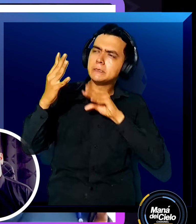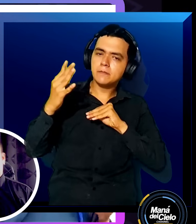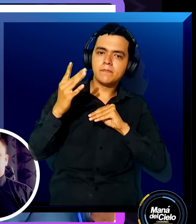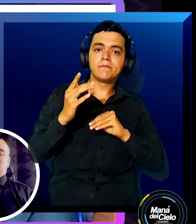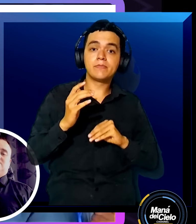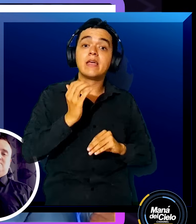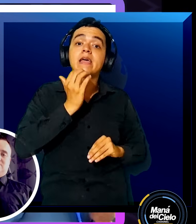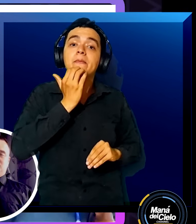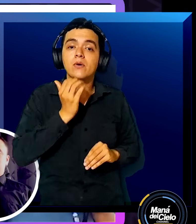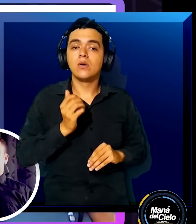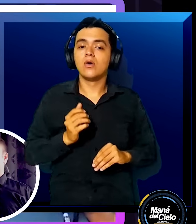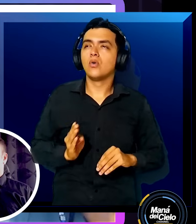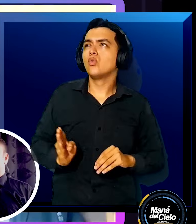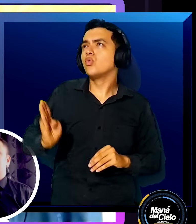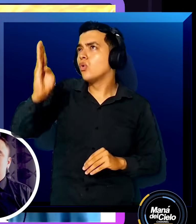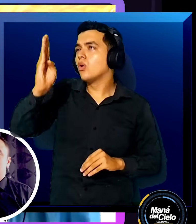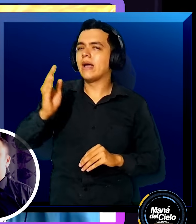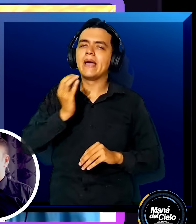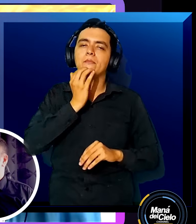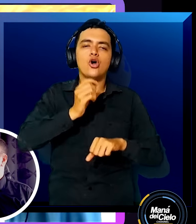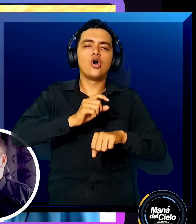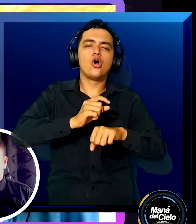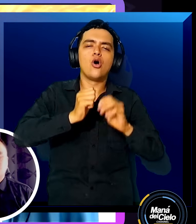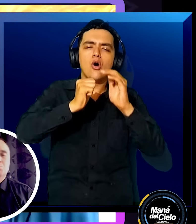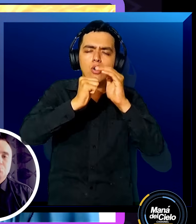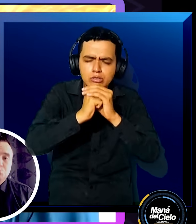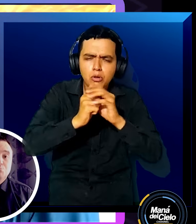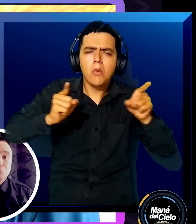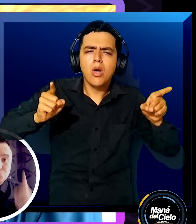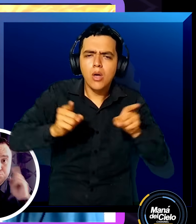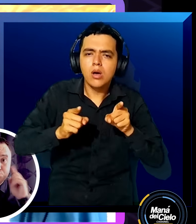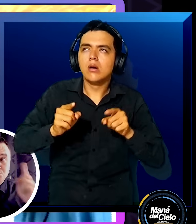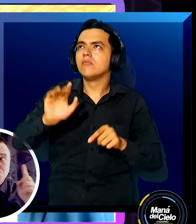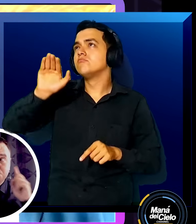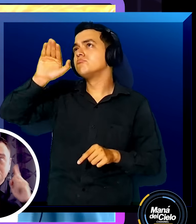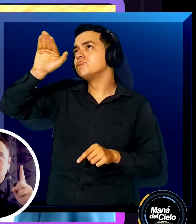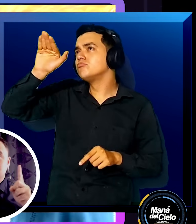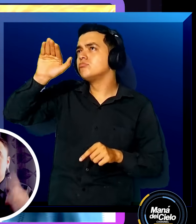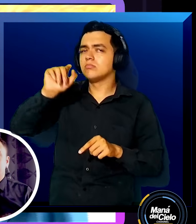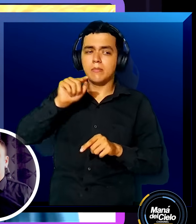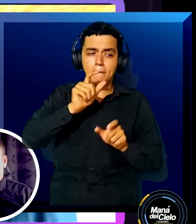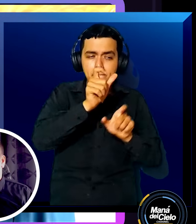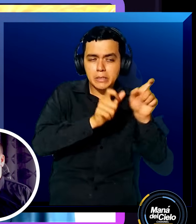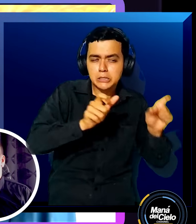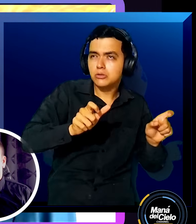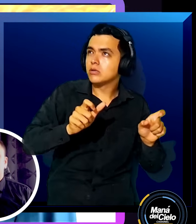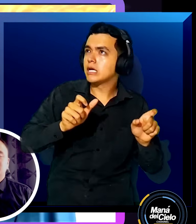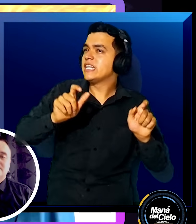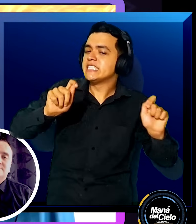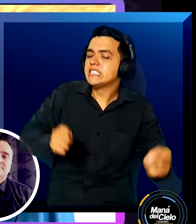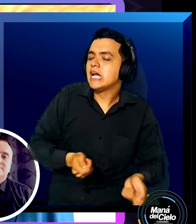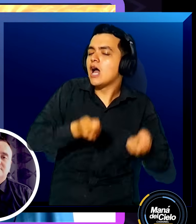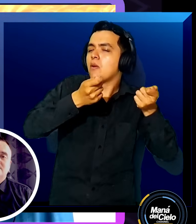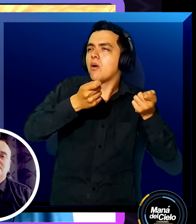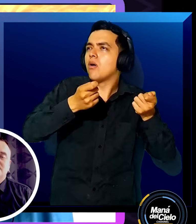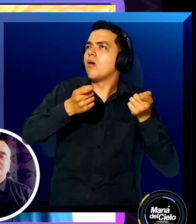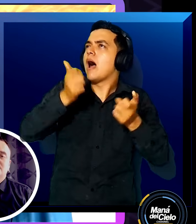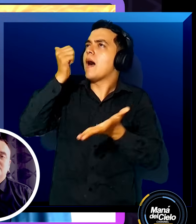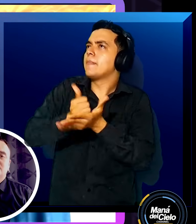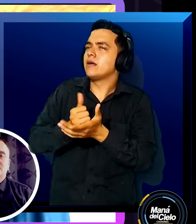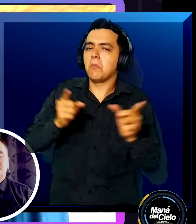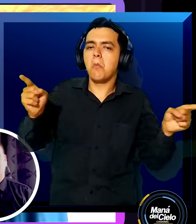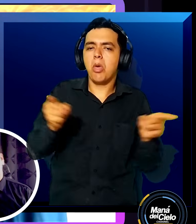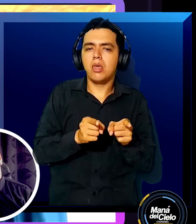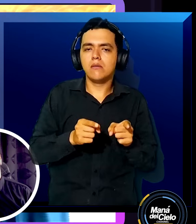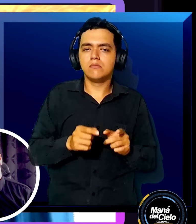a la iglesia, porque a veces la iglesia está manejando tantas cosas, está en tanto corre-corre, estamos a veces en tantas actividades